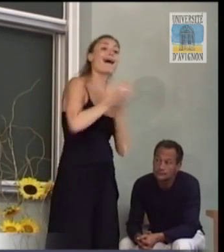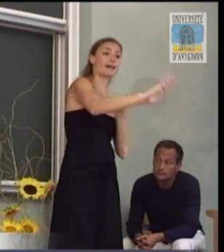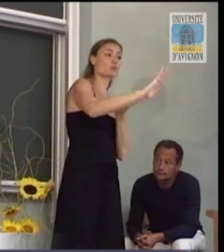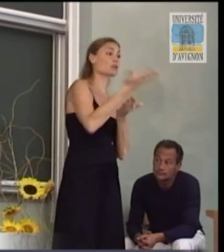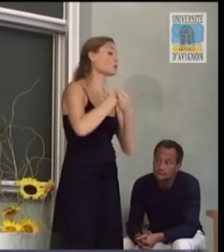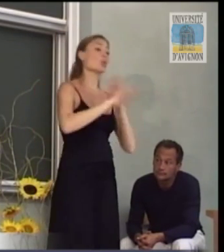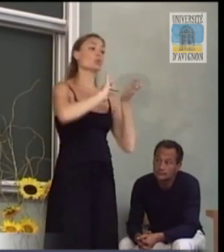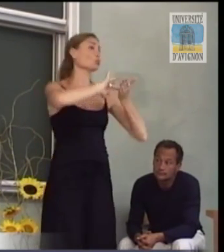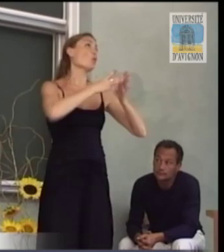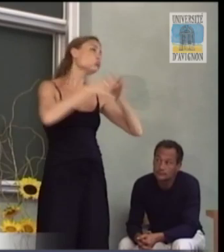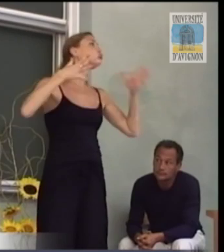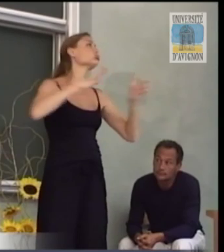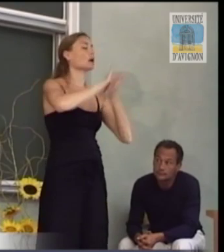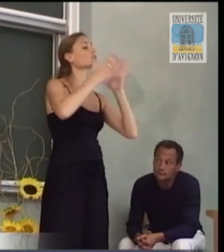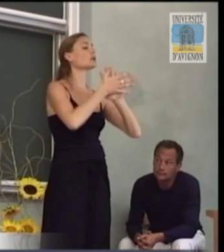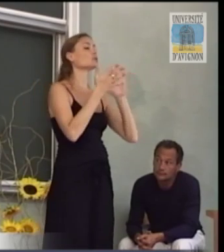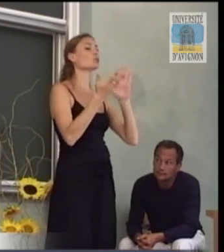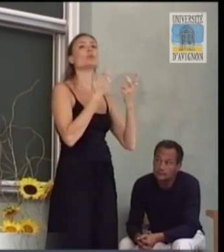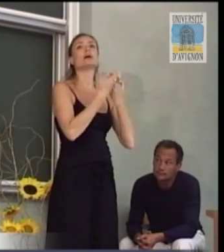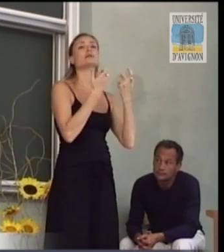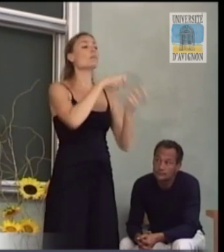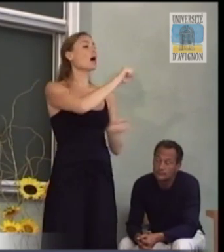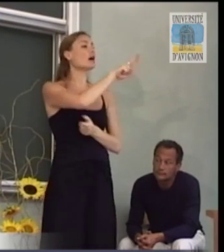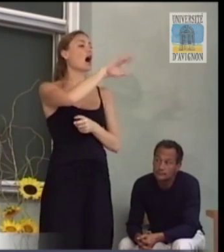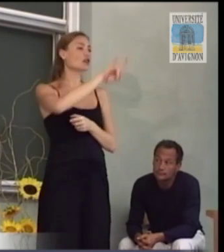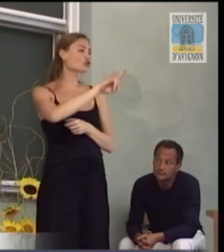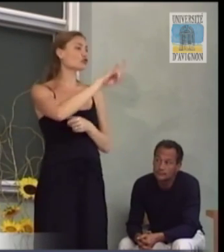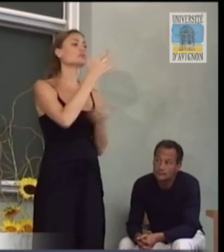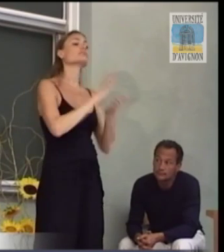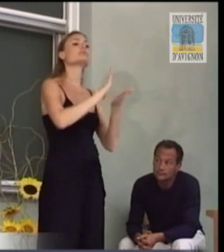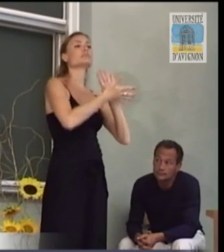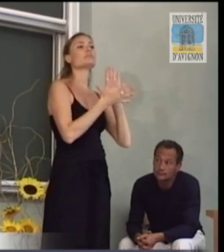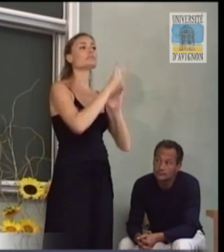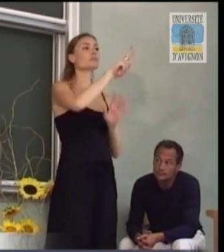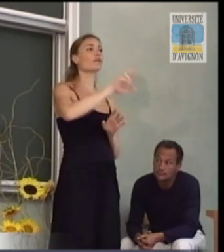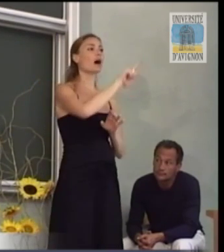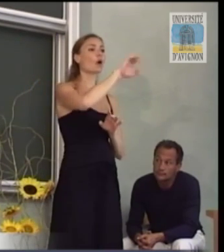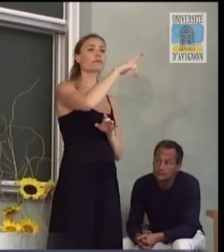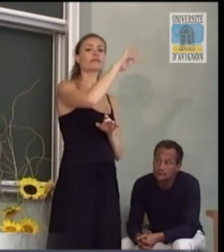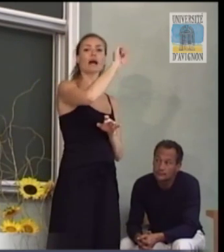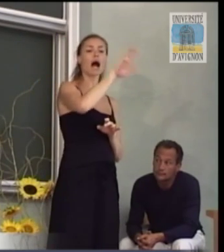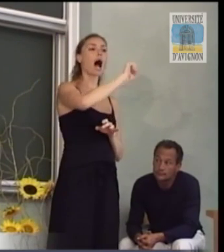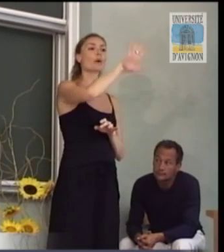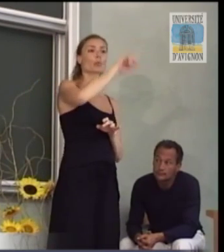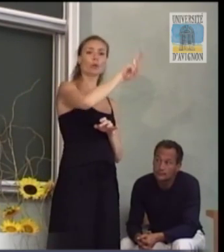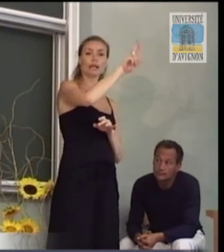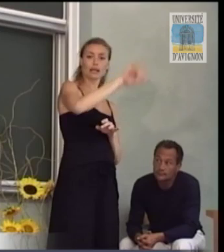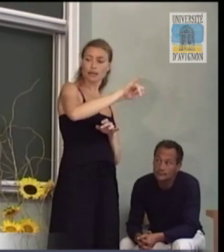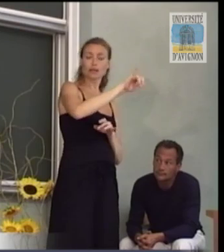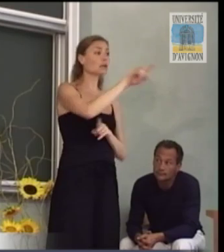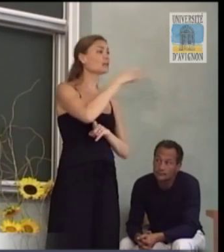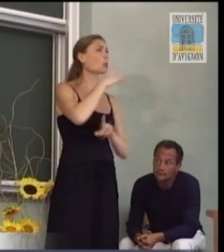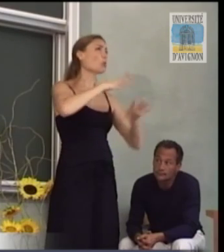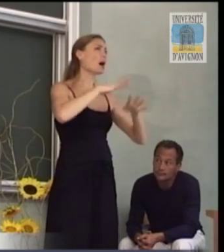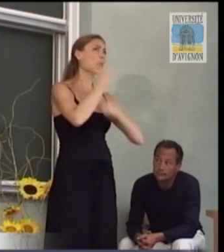déficientes visuelles en France. Je pense à la VH à Paris, par exemple, Association Valentin à Huy, c'est quasiment 40 000 spectateurs qu'ils ont